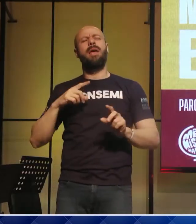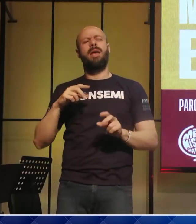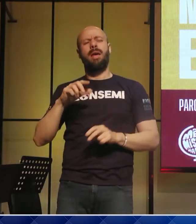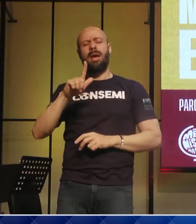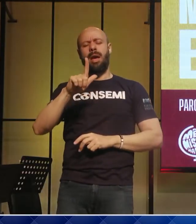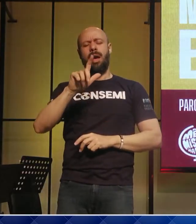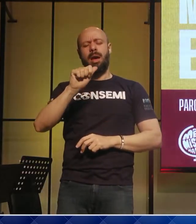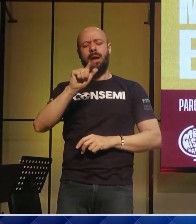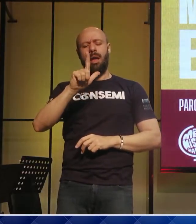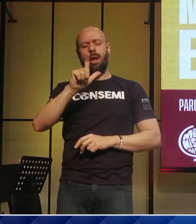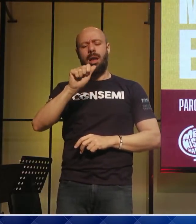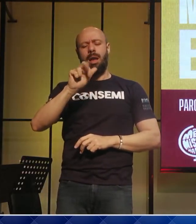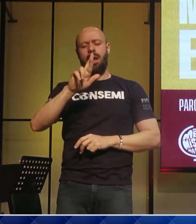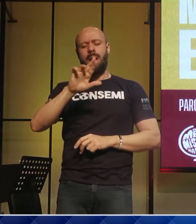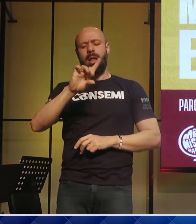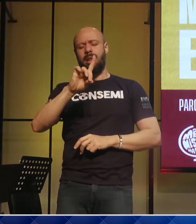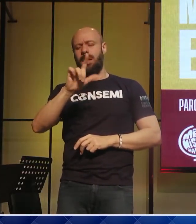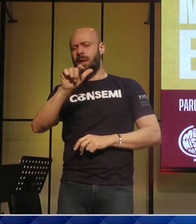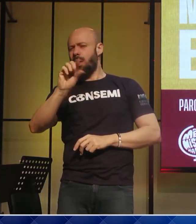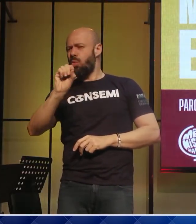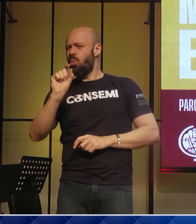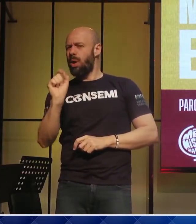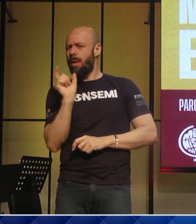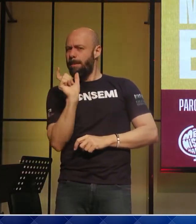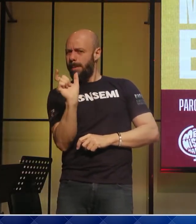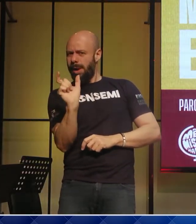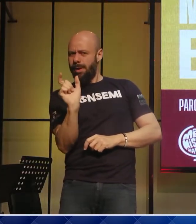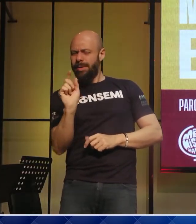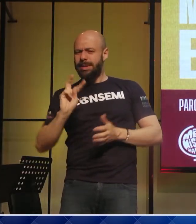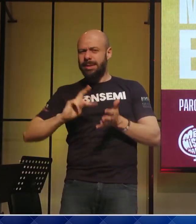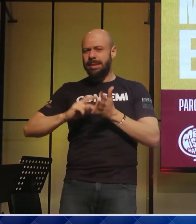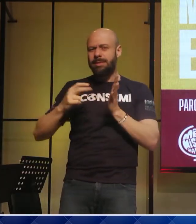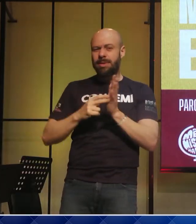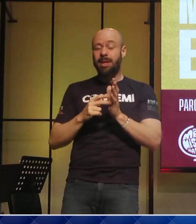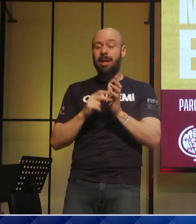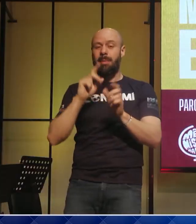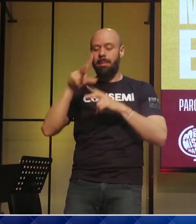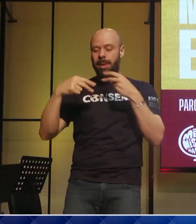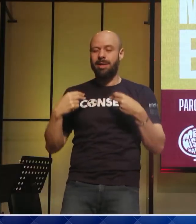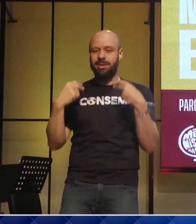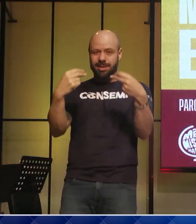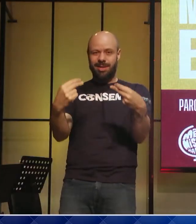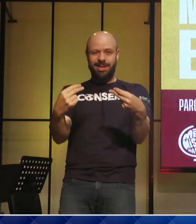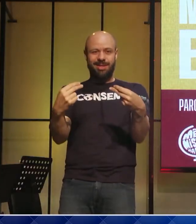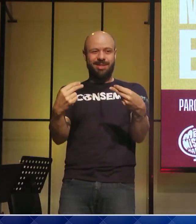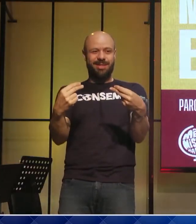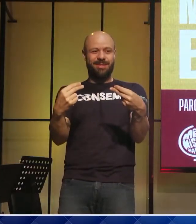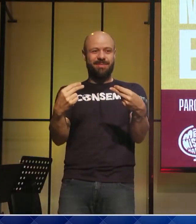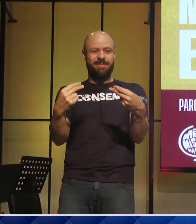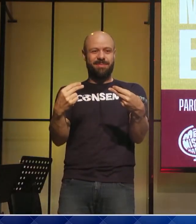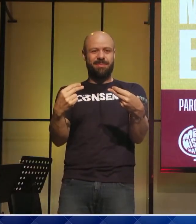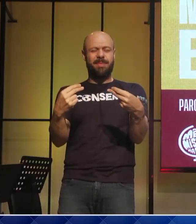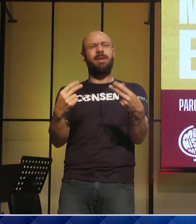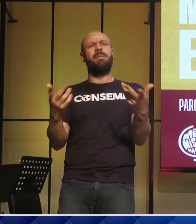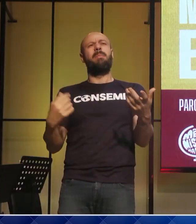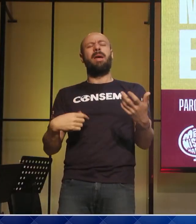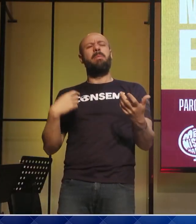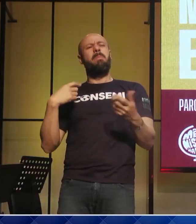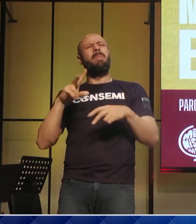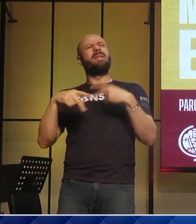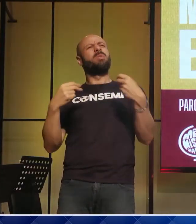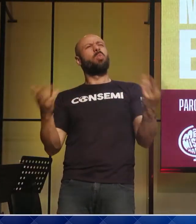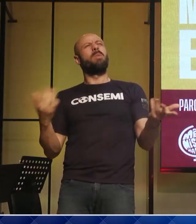Galardão é bênção, galardão é transformação, galardão é gotas de bênçãos do céu sobre as